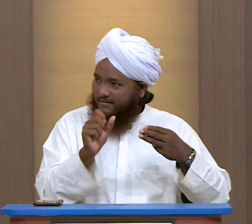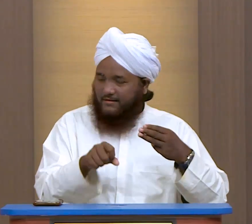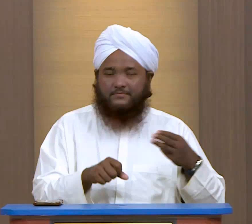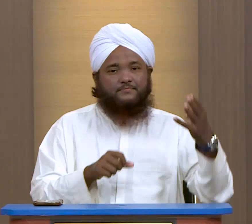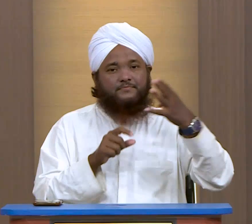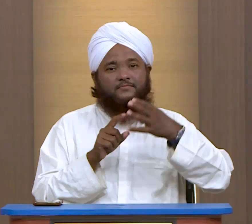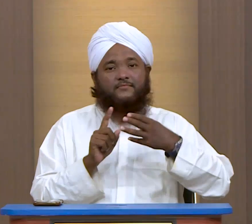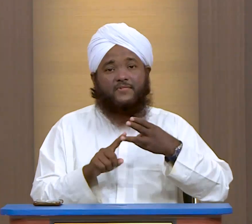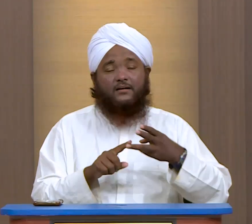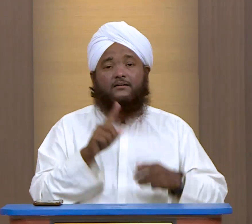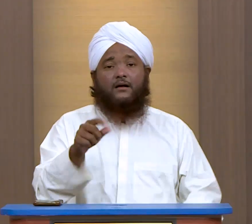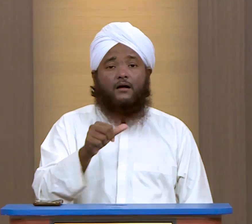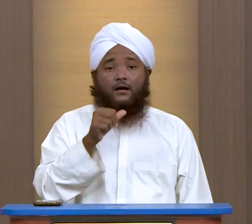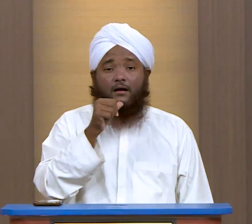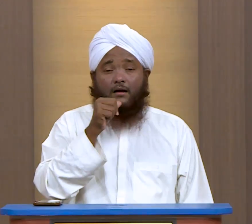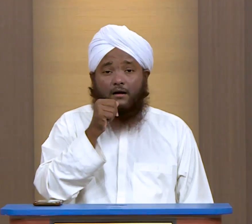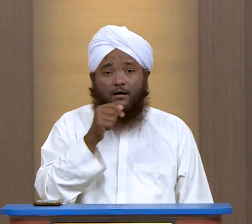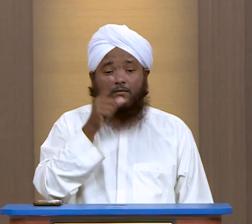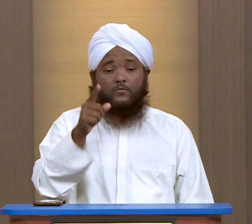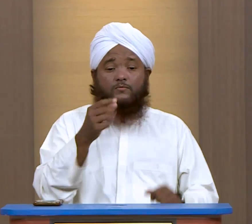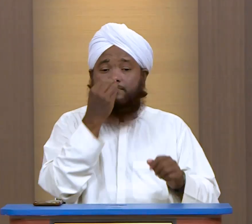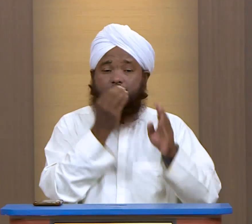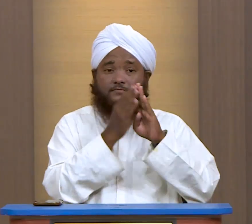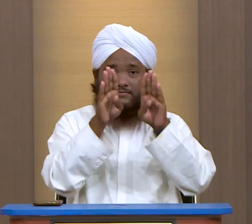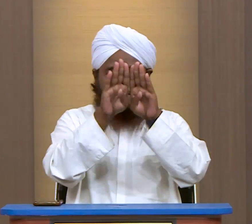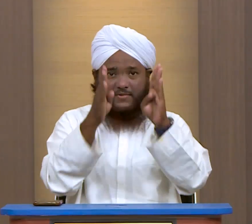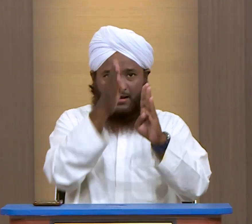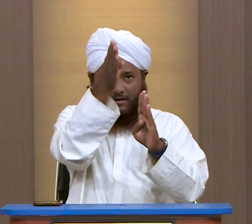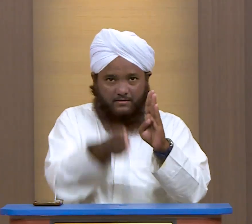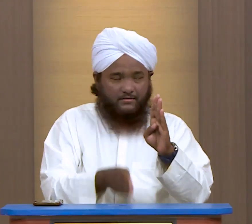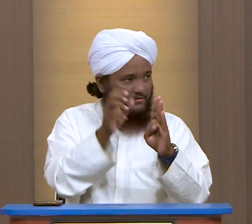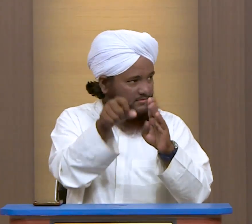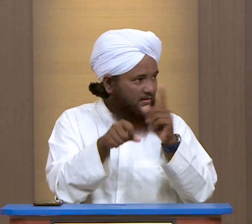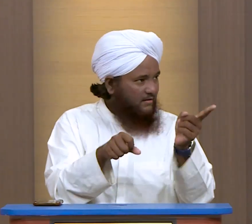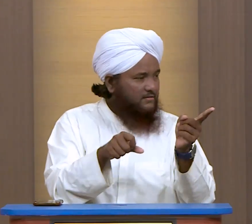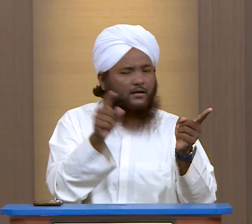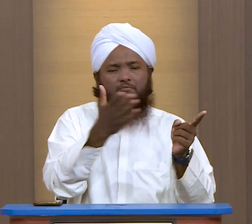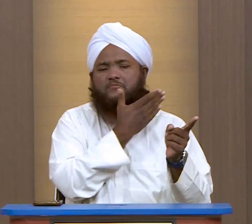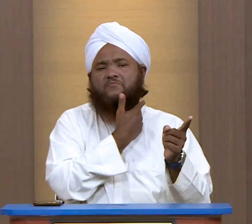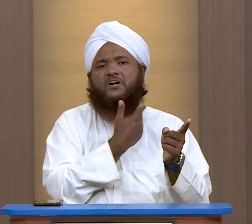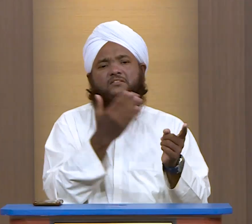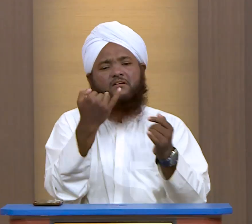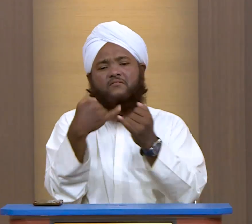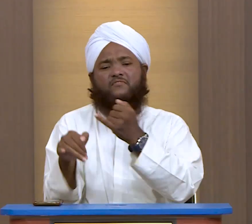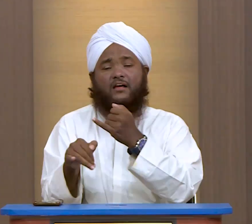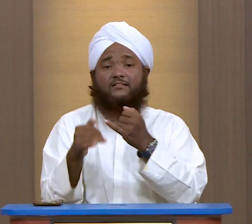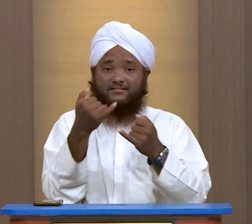3، والد جنت کے دروازوں میں سے درمیانی دروازہ ہے، چاہے تو اسے ضائع کر دو اور چاہے تو اس کی حفاظت